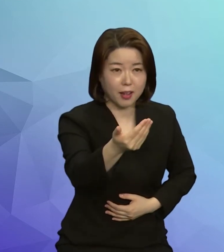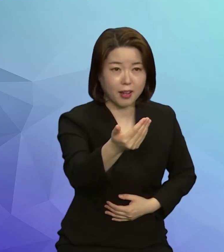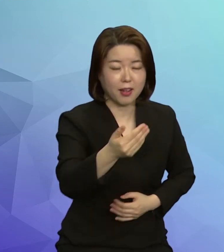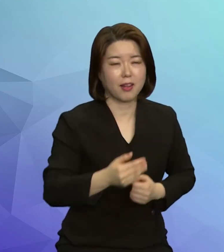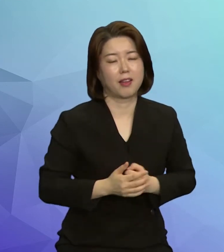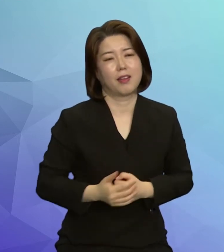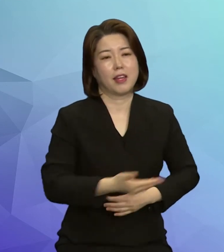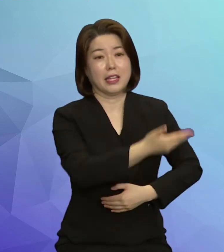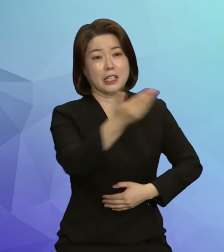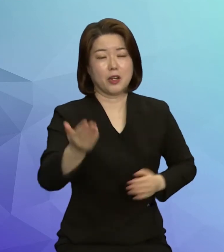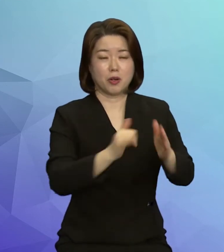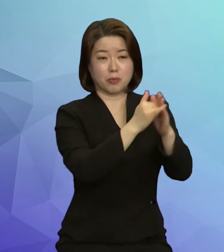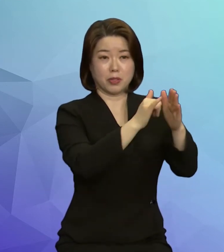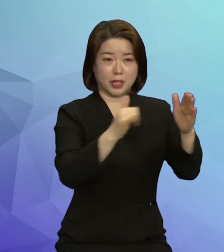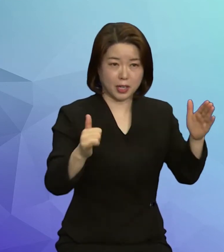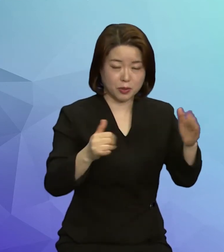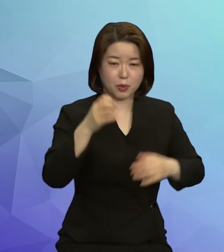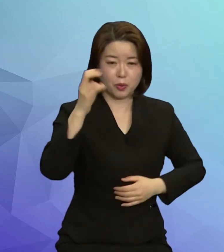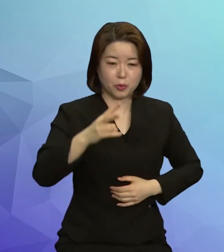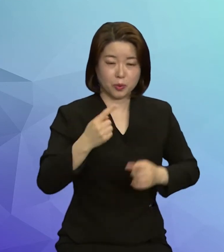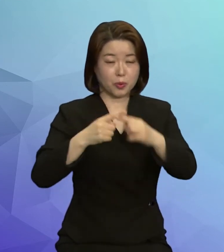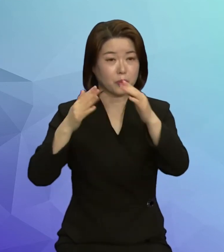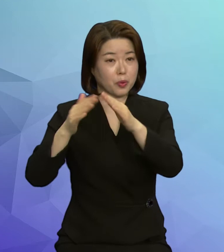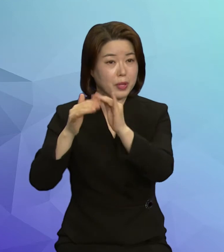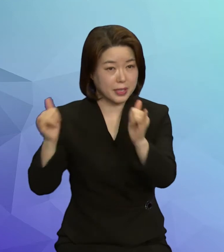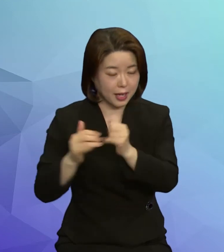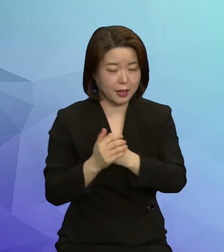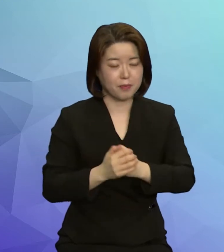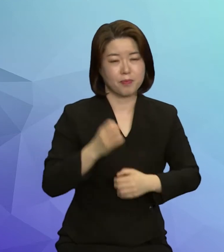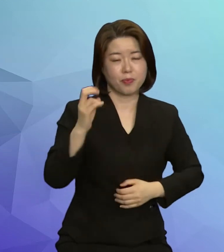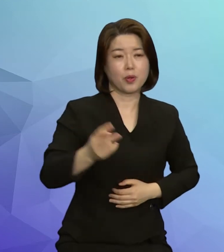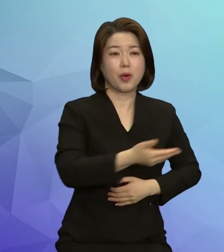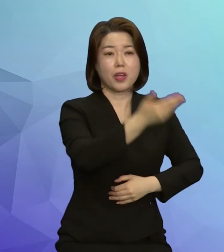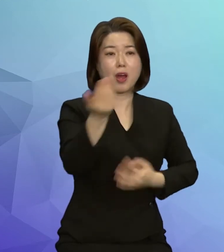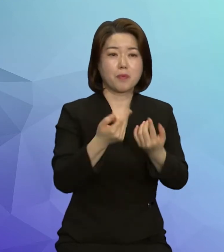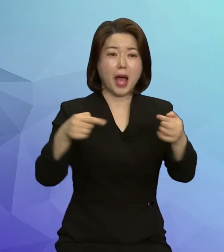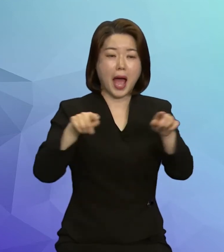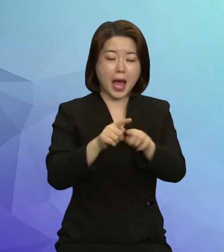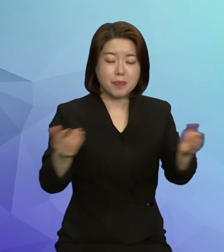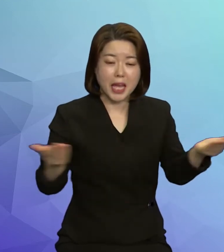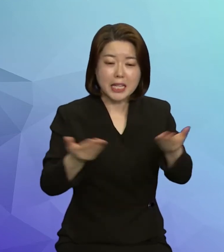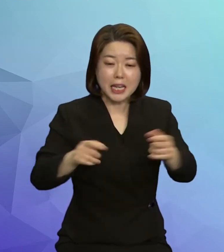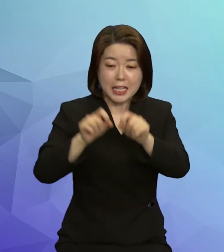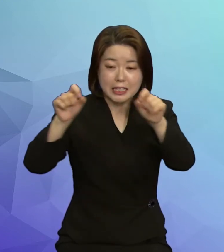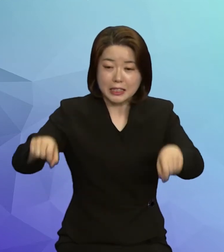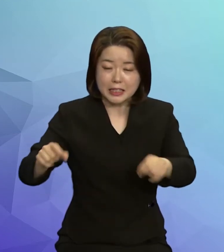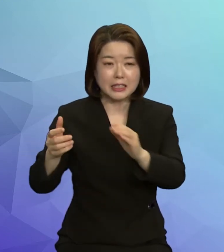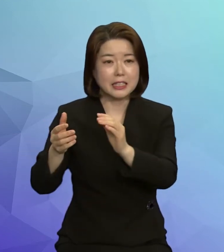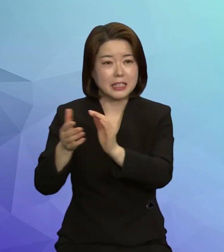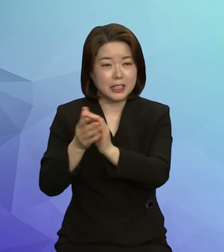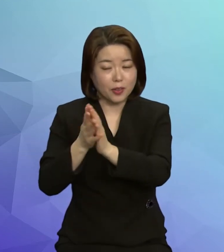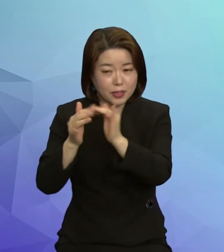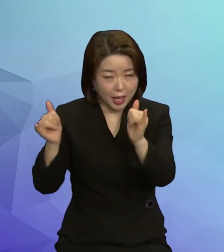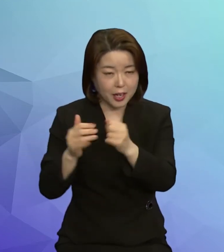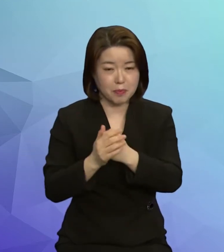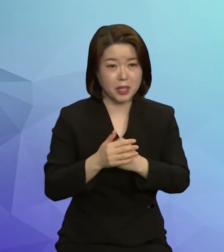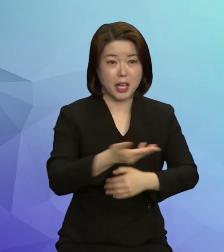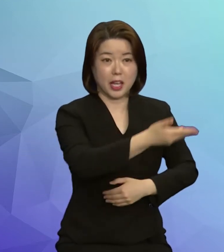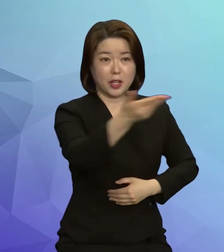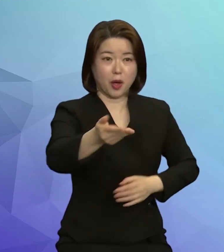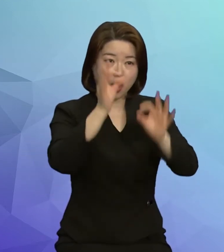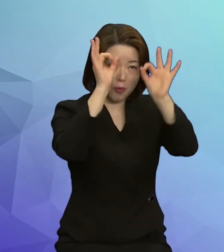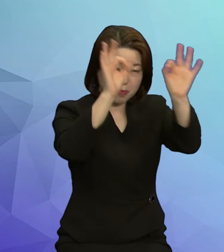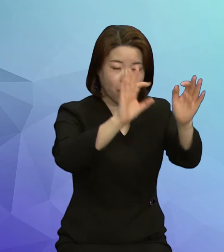말합니까? 여러분의 가족이나 또는 교우나 여러분의 함께 일하는 동료들이 여러분을